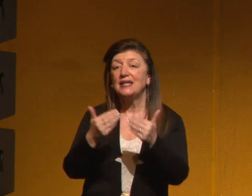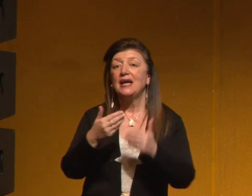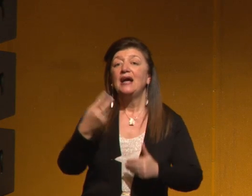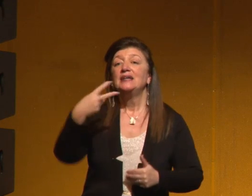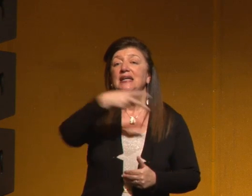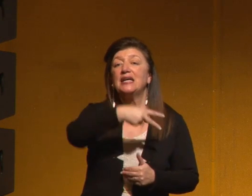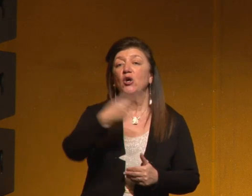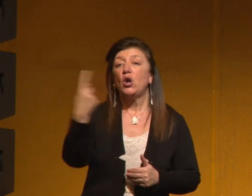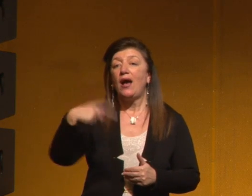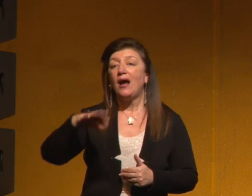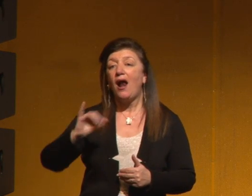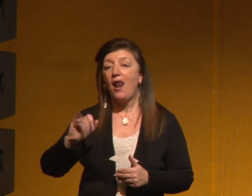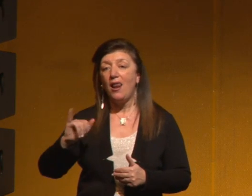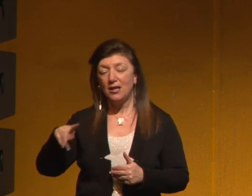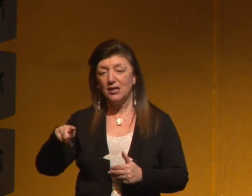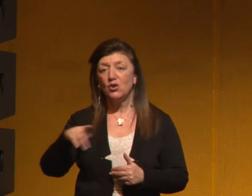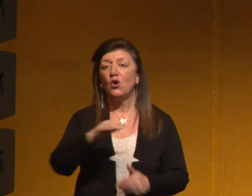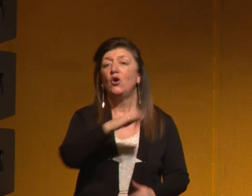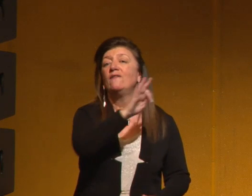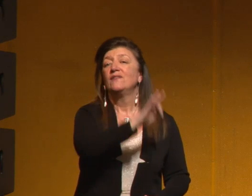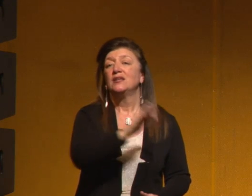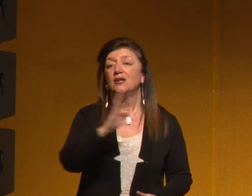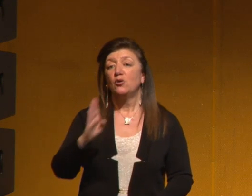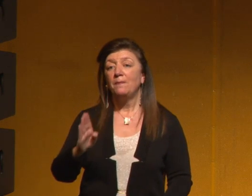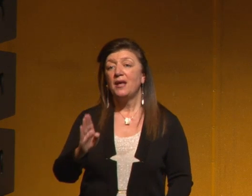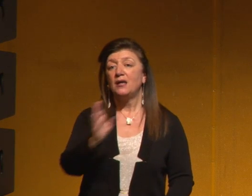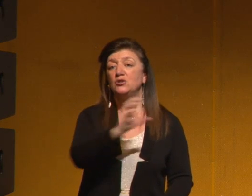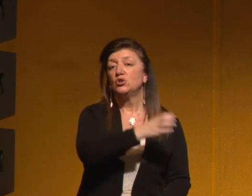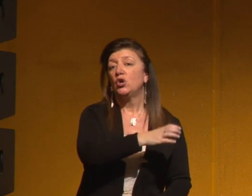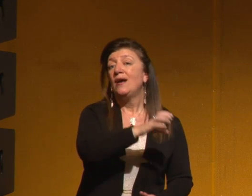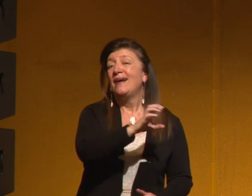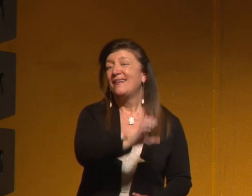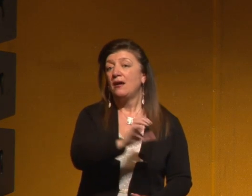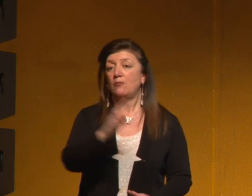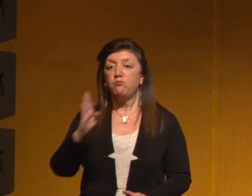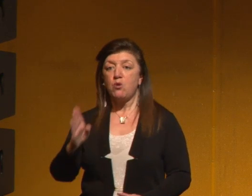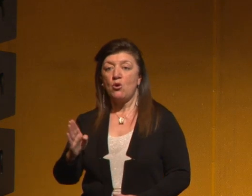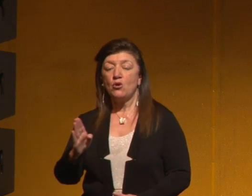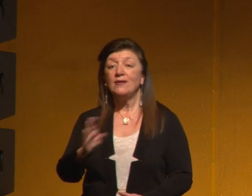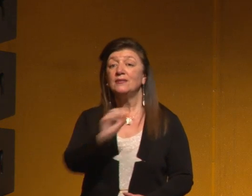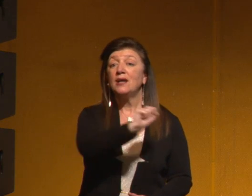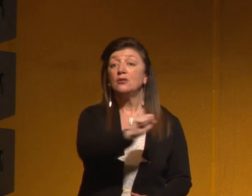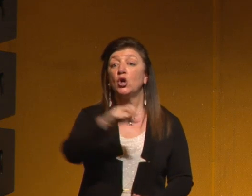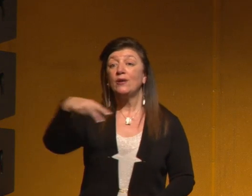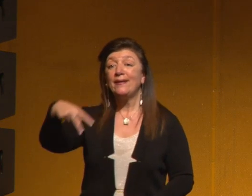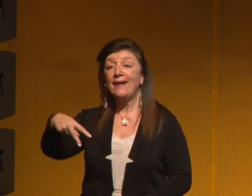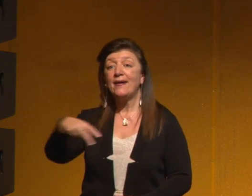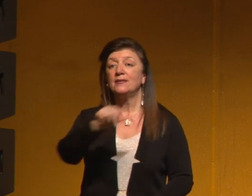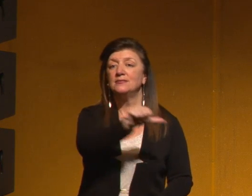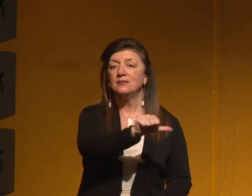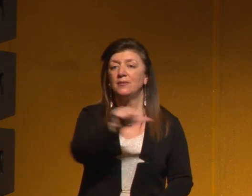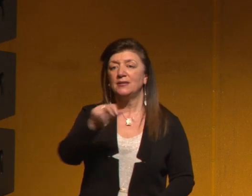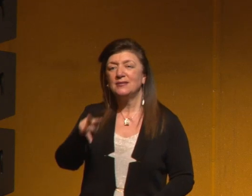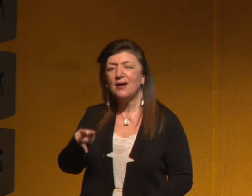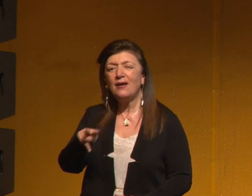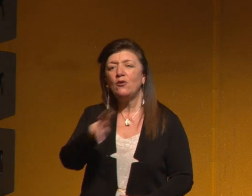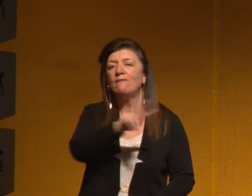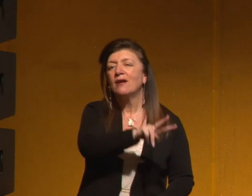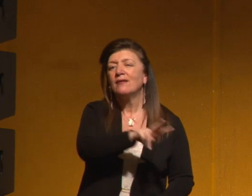porcellana federico biagio hiler andrea sia chiara bolognese ad antonio neri a sebastiano agli anni sotto valentina